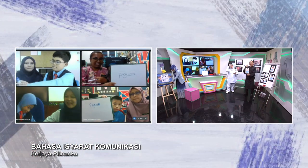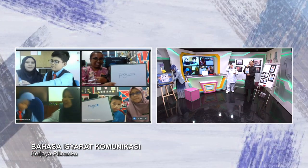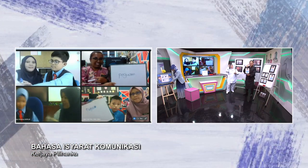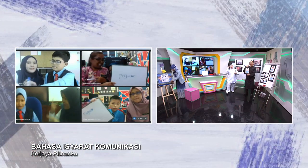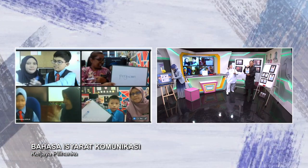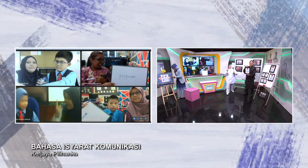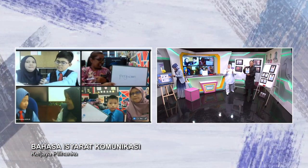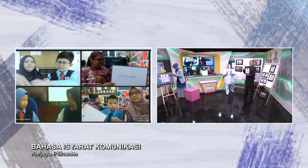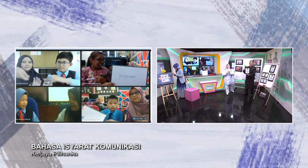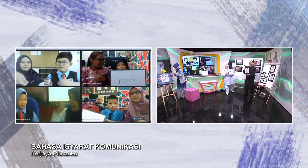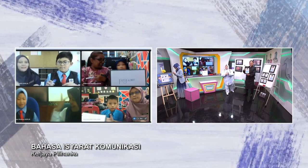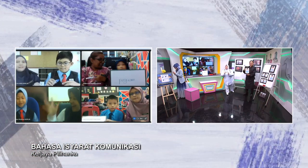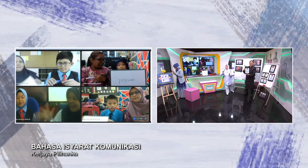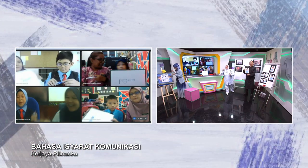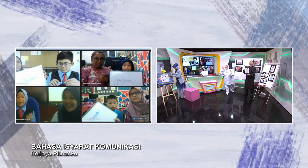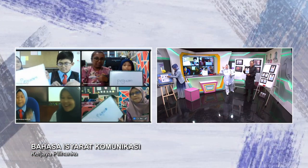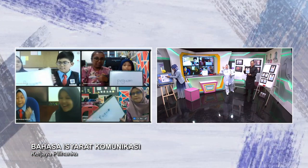Hebat, Kalisha. Lagi.